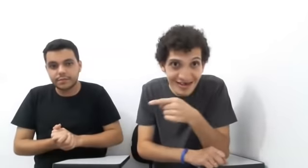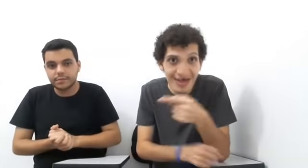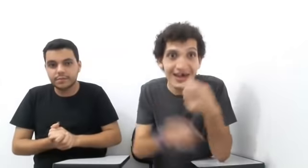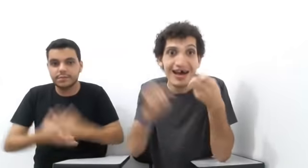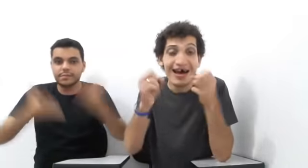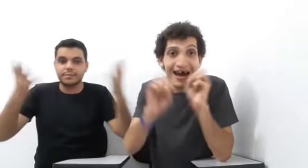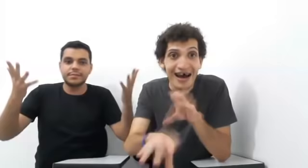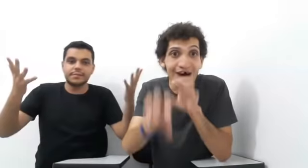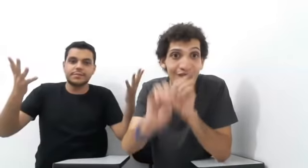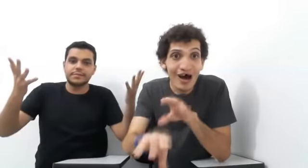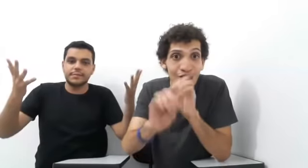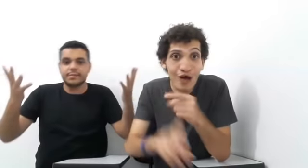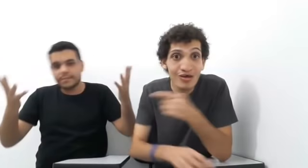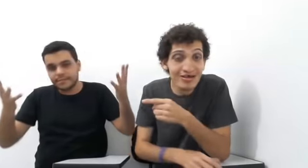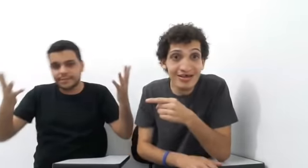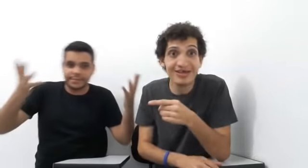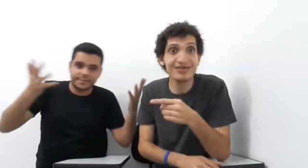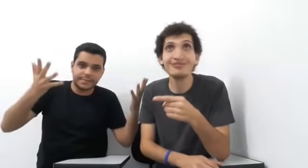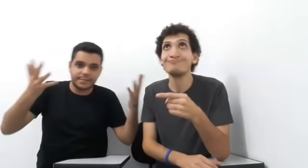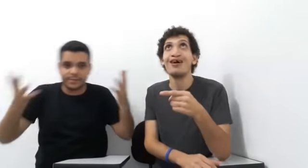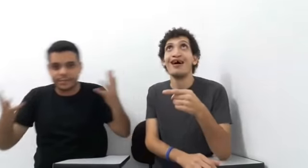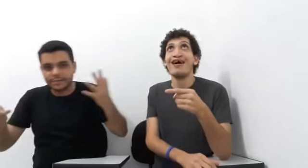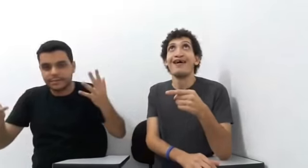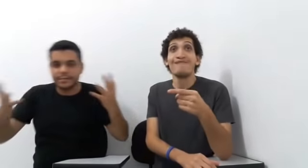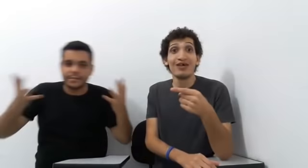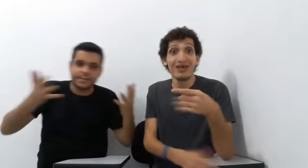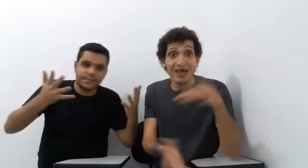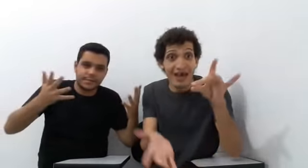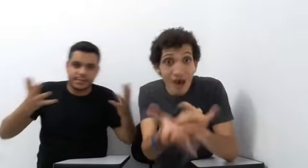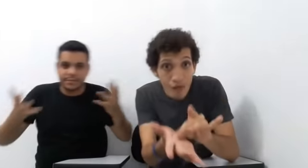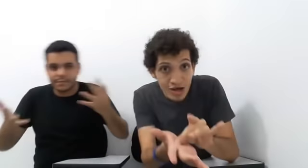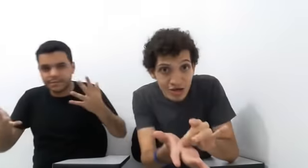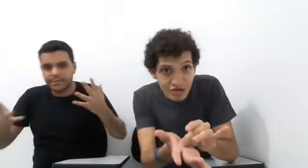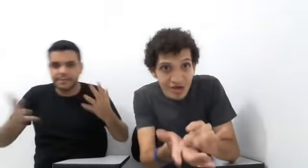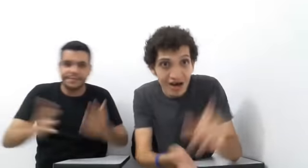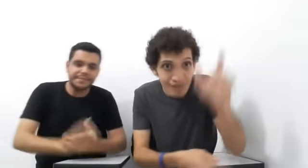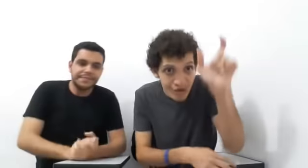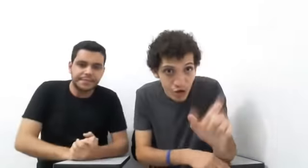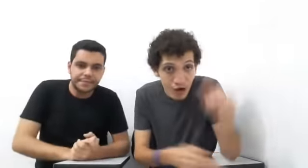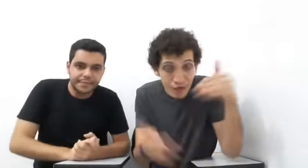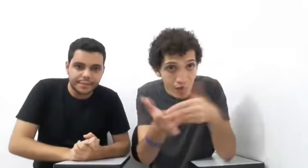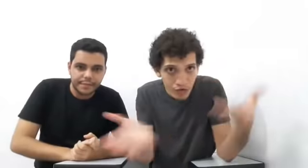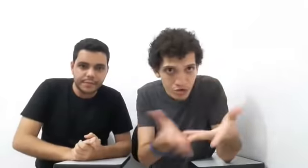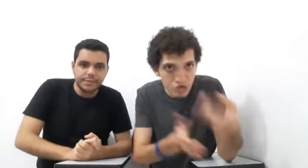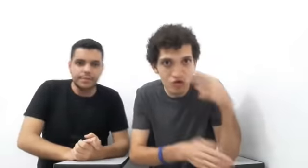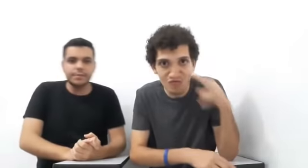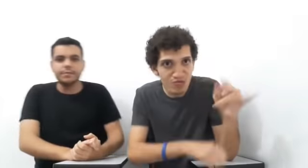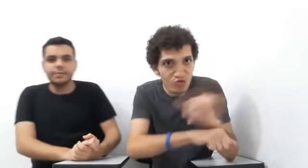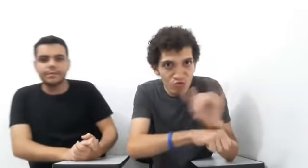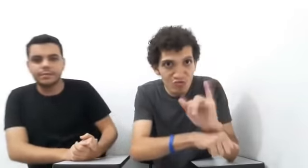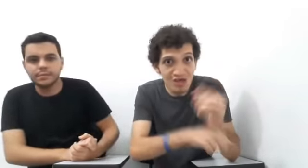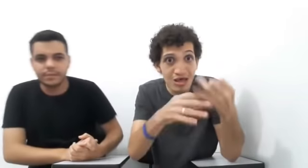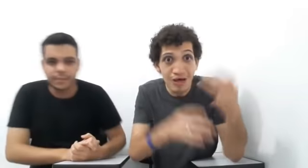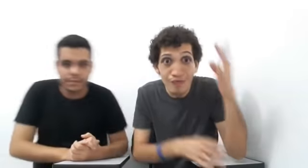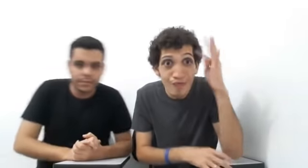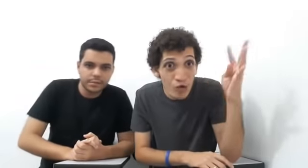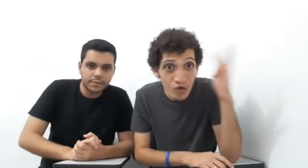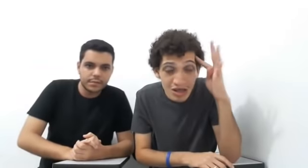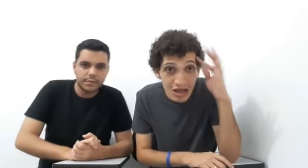né? Aula, e ele assim, realmente, a pessoa até hoje, eu me explicando teoria, não